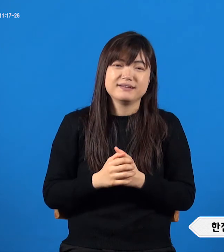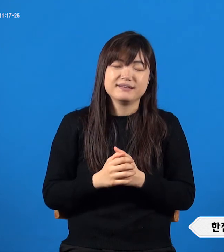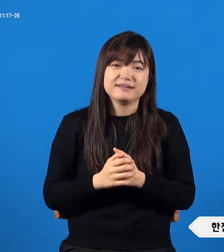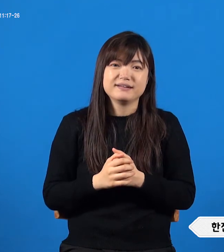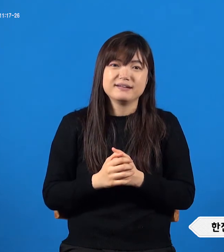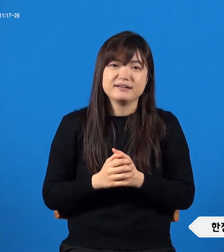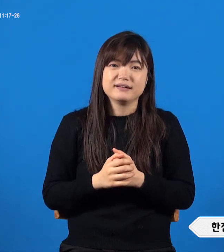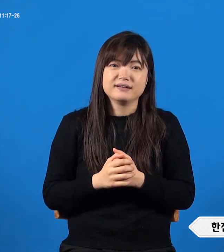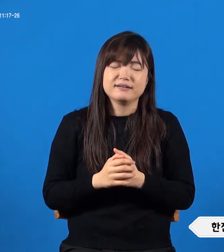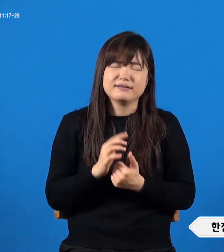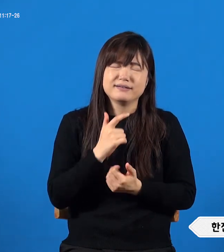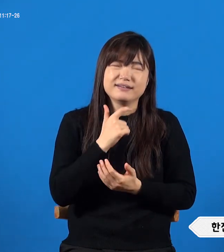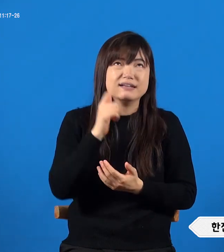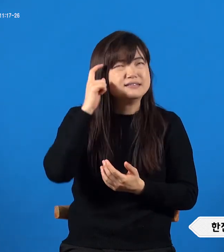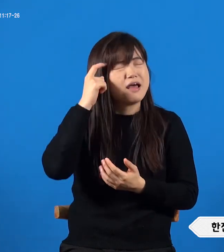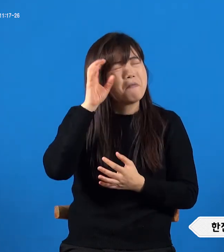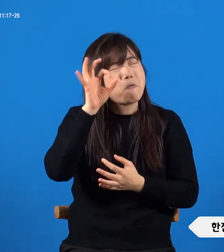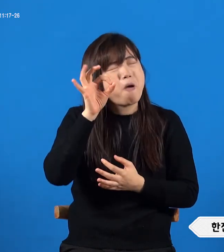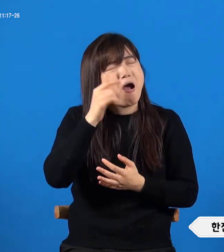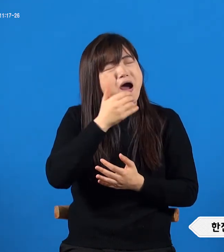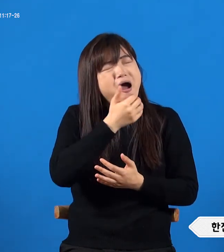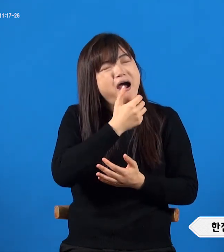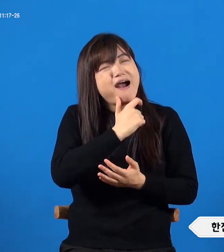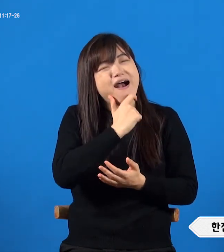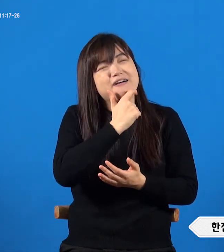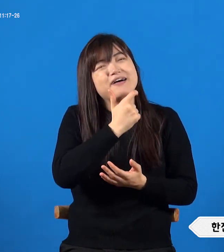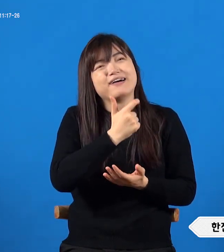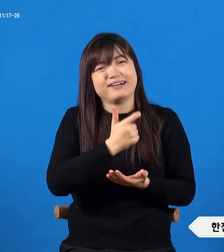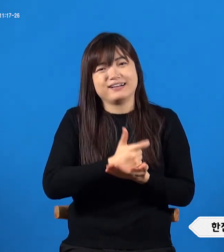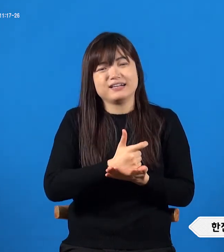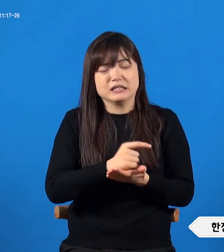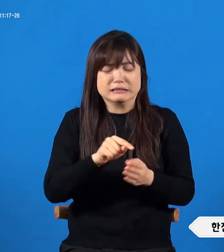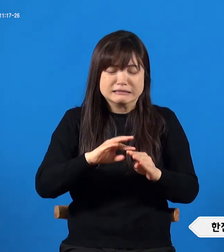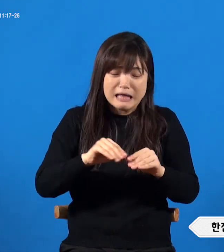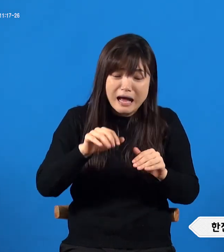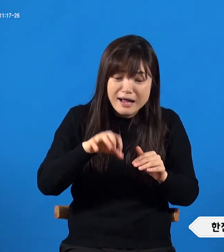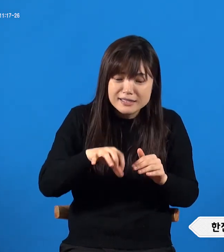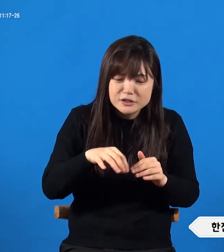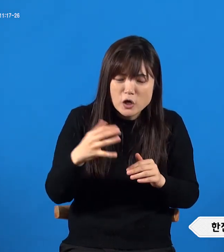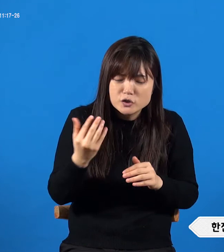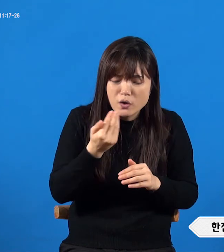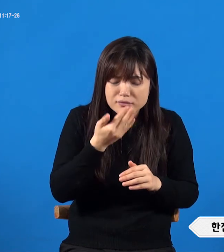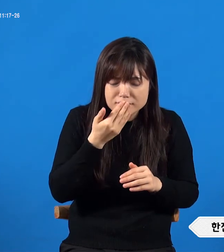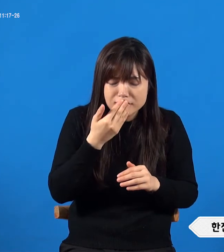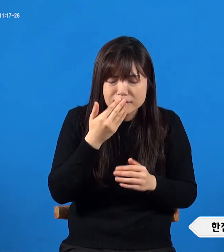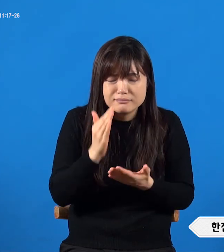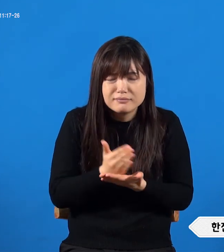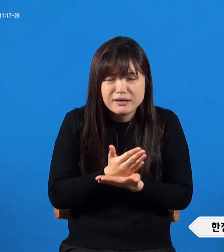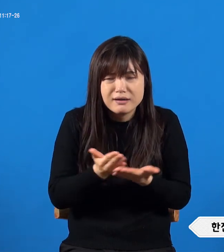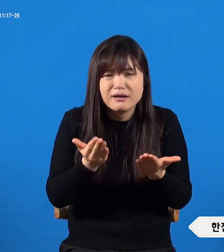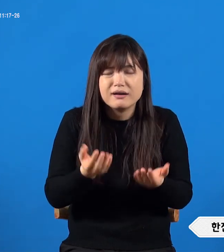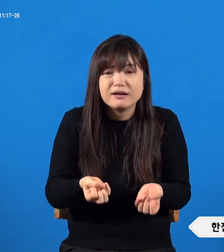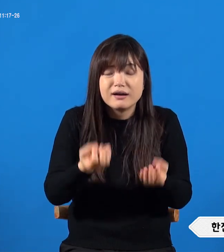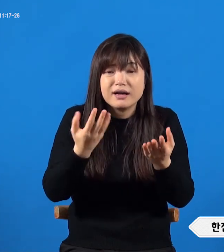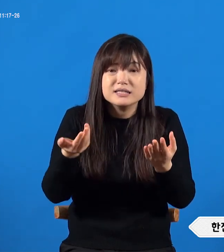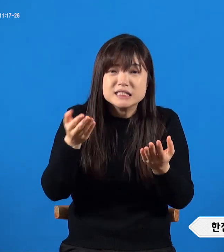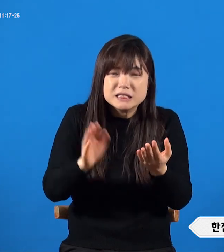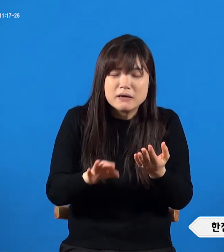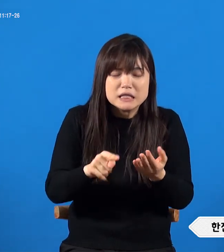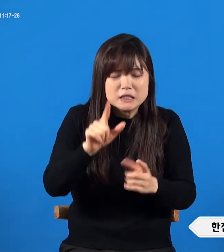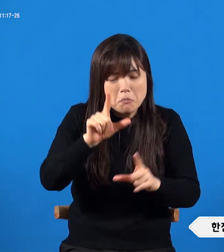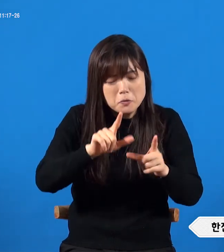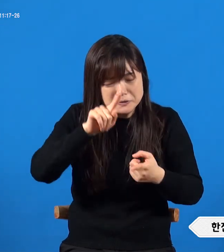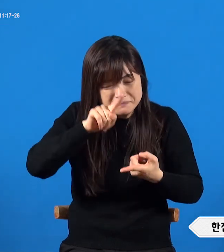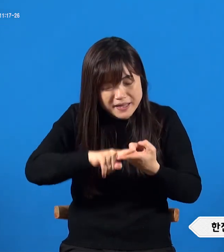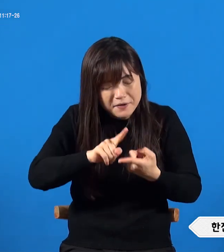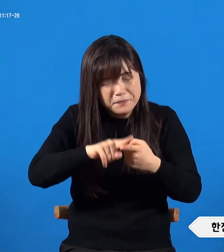저는 그걸 생각하면 너무나도 감격스럽습니다. 우리 교인들이 지금 땅에서 이렇게 성찬을 거행하고 있지만 이 모습